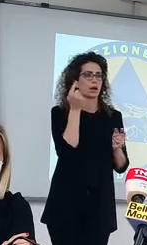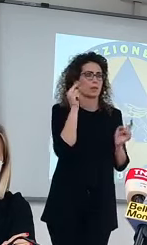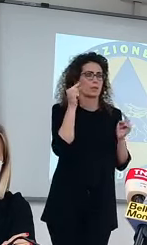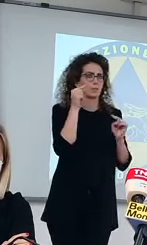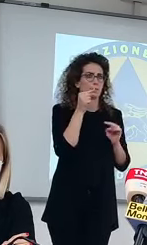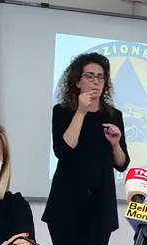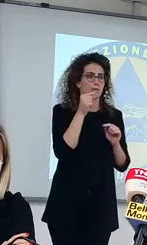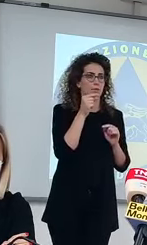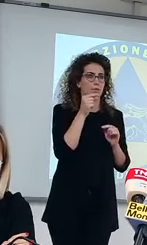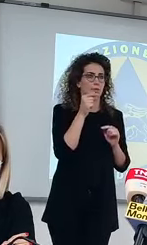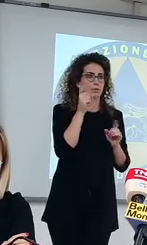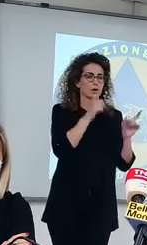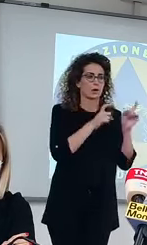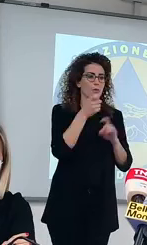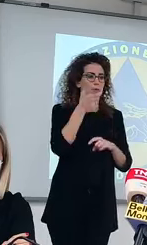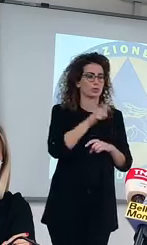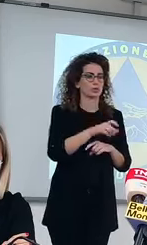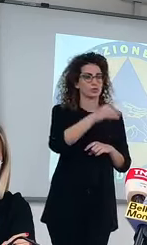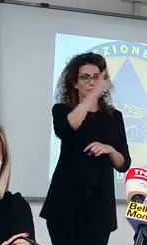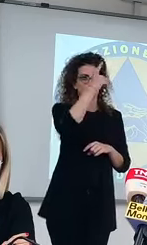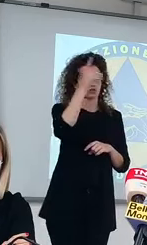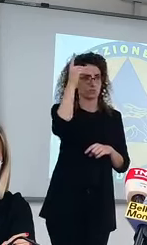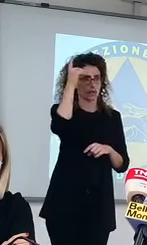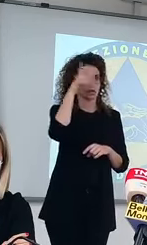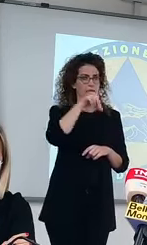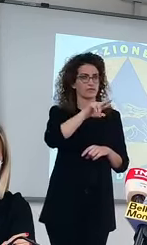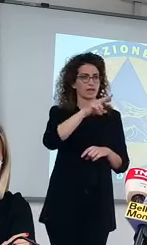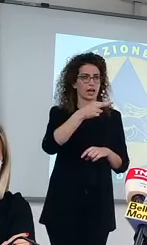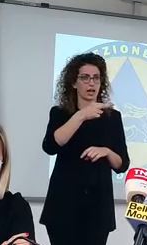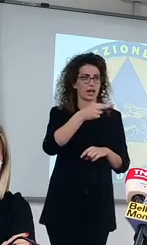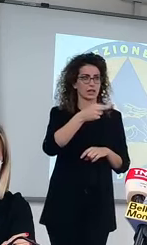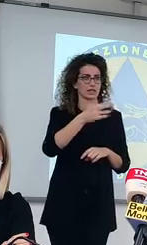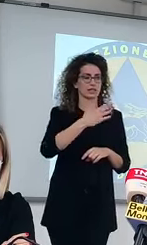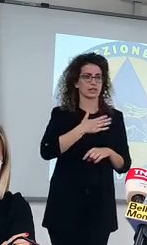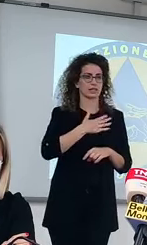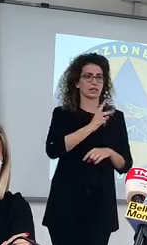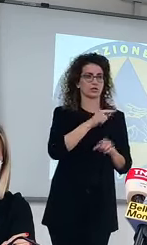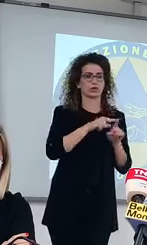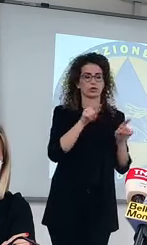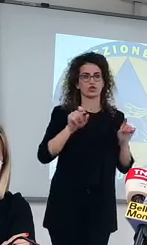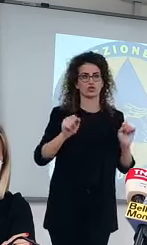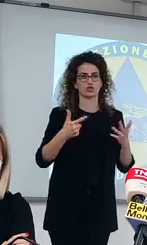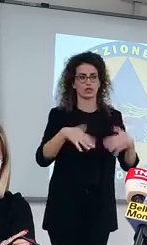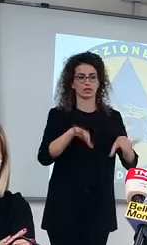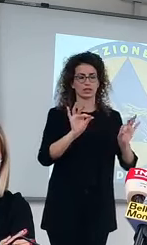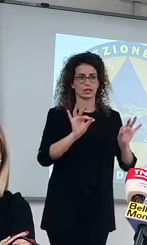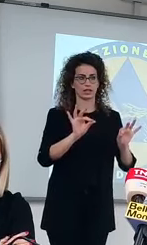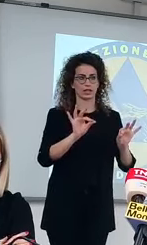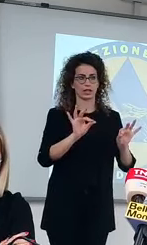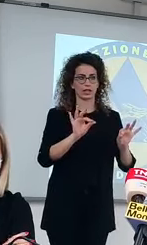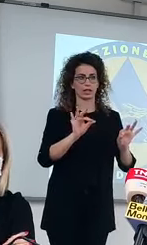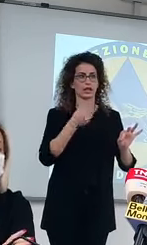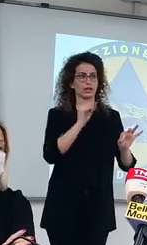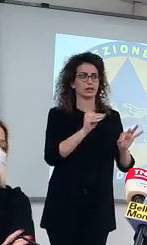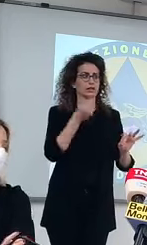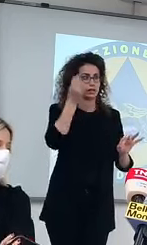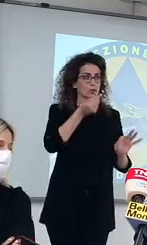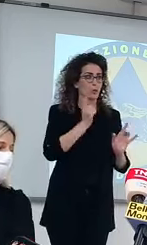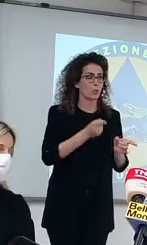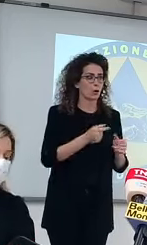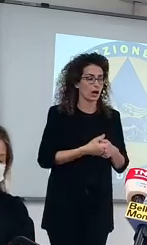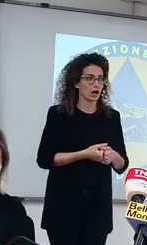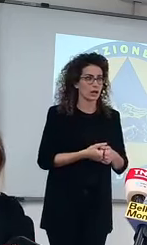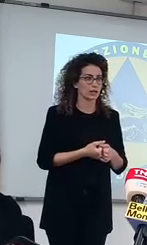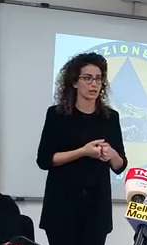ragazzini, perché in Germania hanno sospeso Pfizer nella fascia di età 12-17. E chiedono lei che cosa ne pensa di